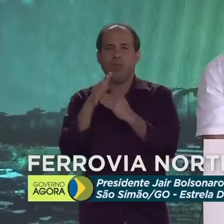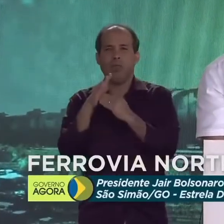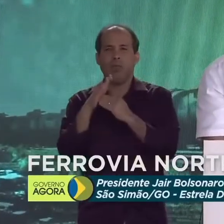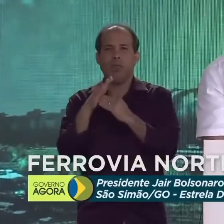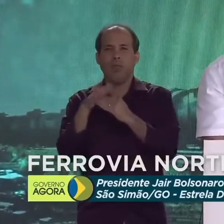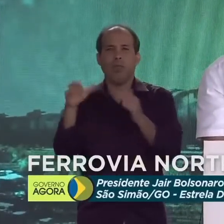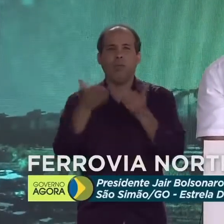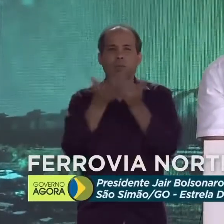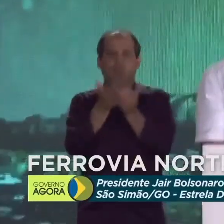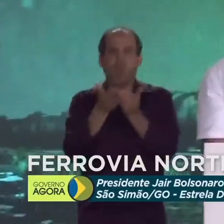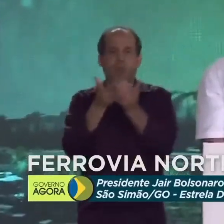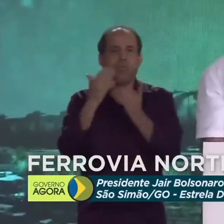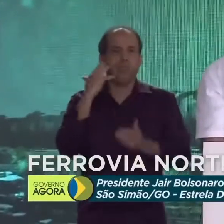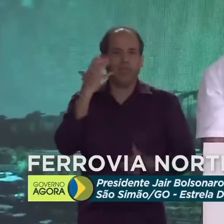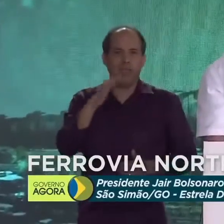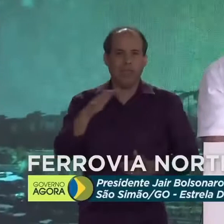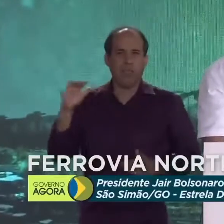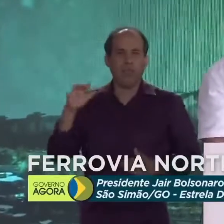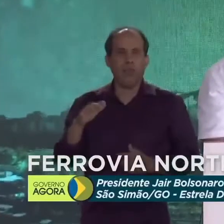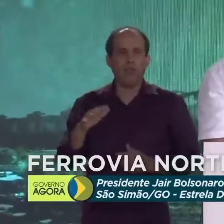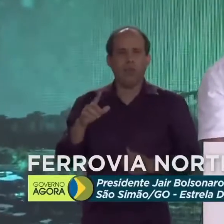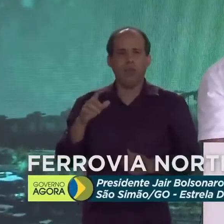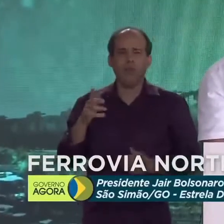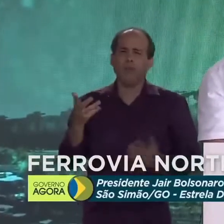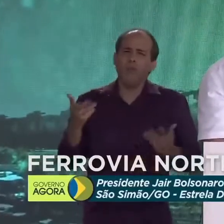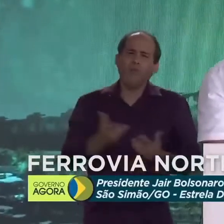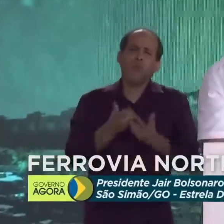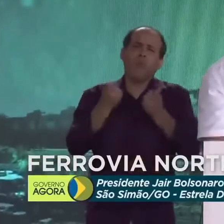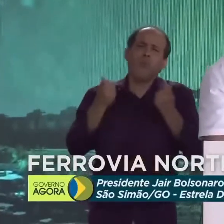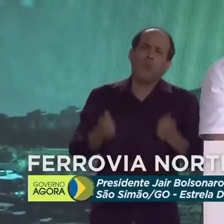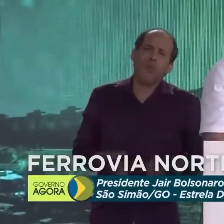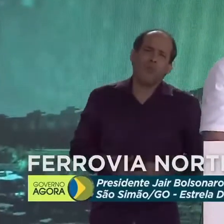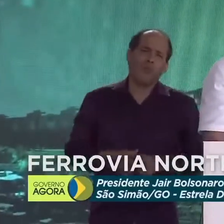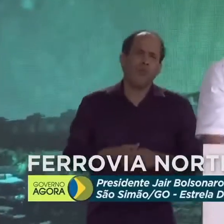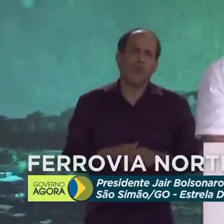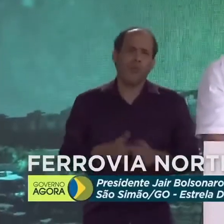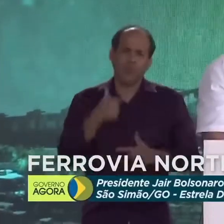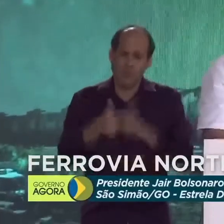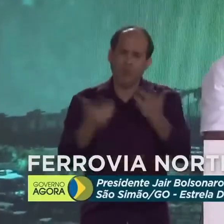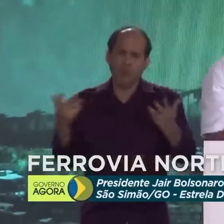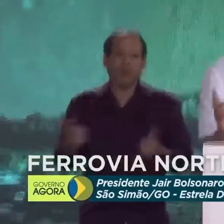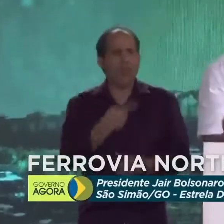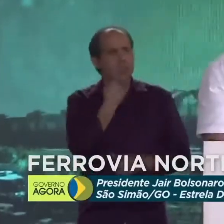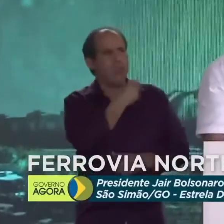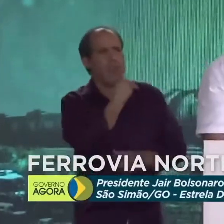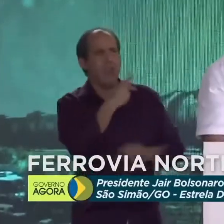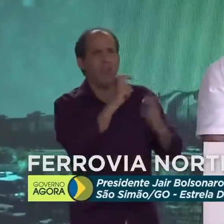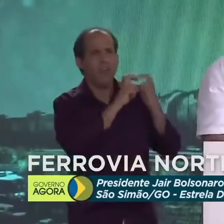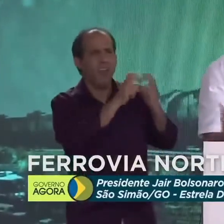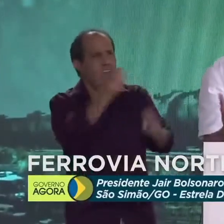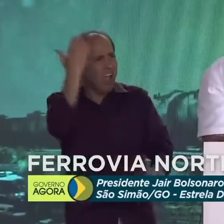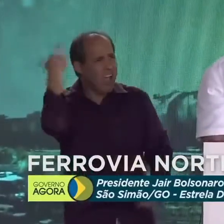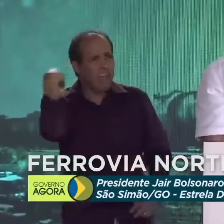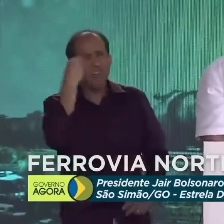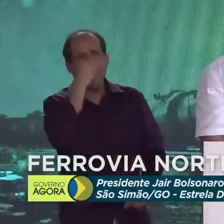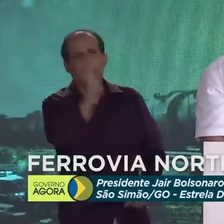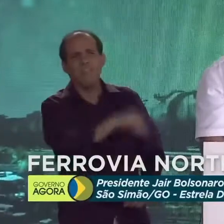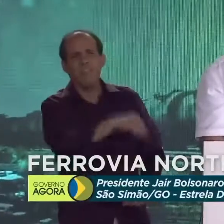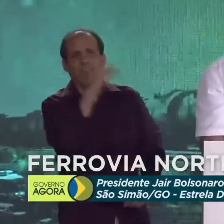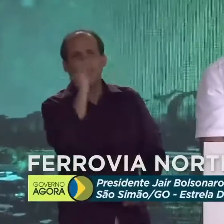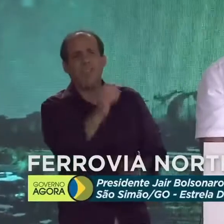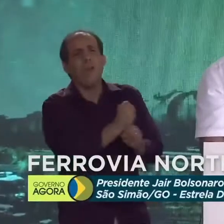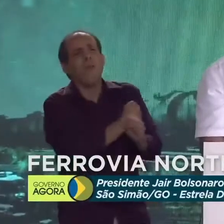de Santos. Uma coisa fantástica. Esse modal ferroviário foi esquecido por